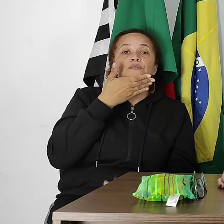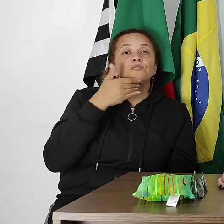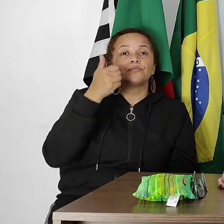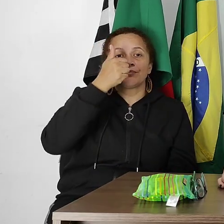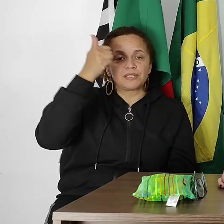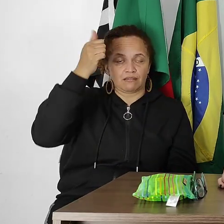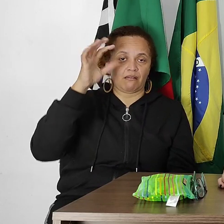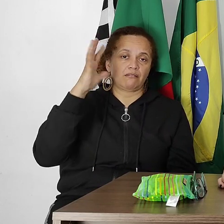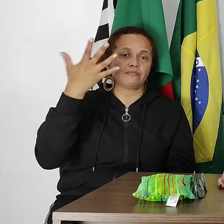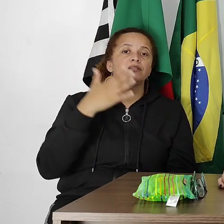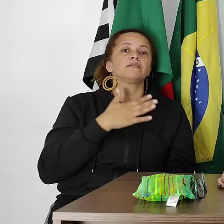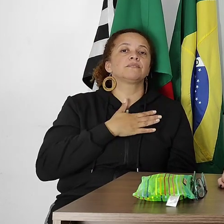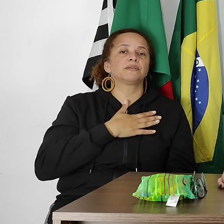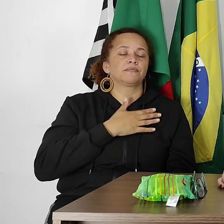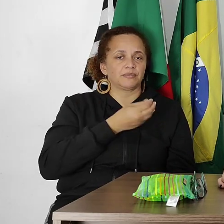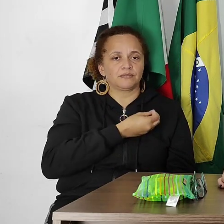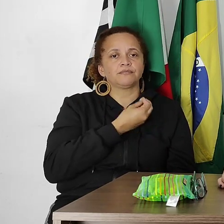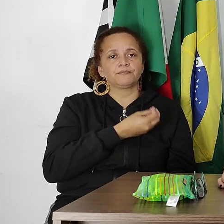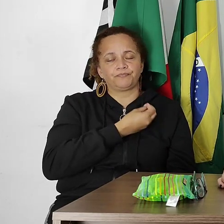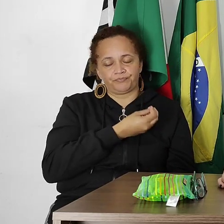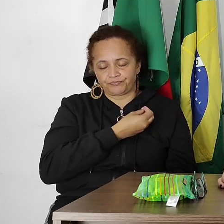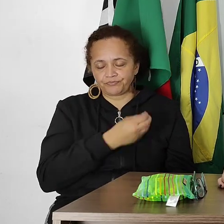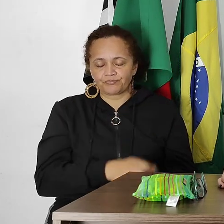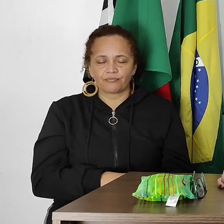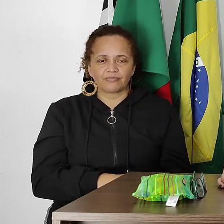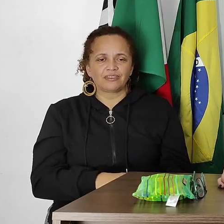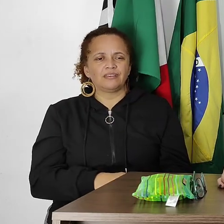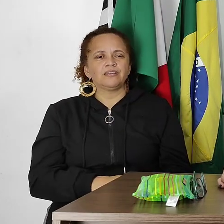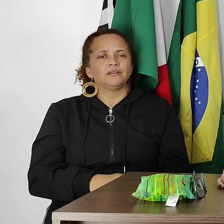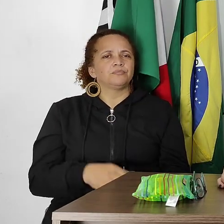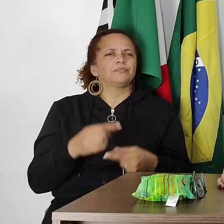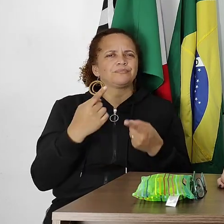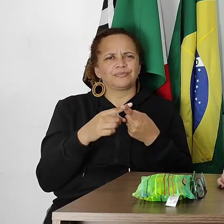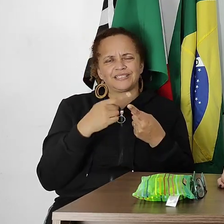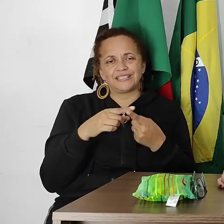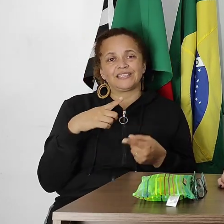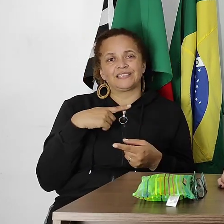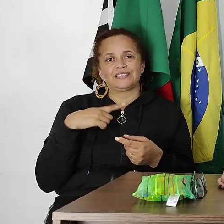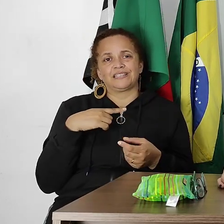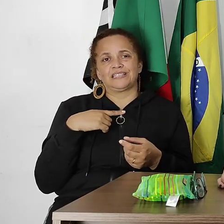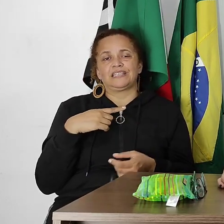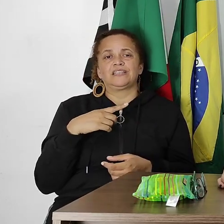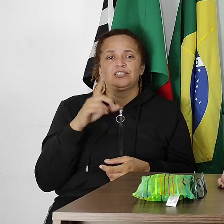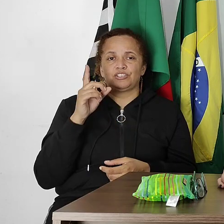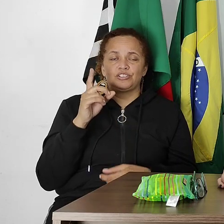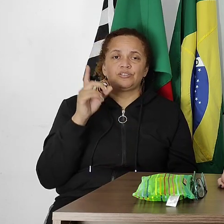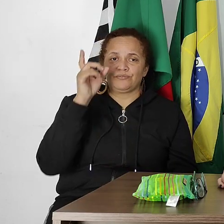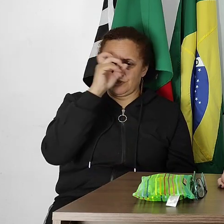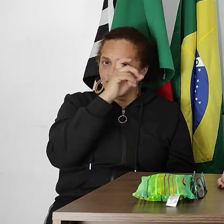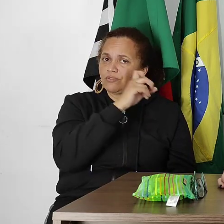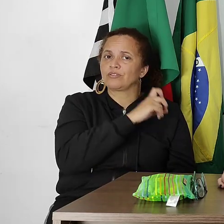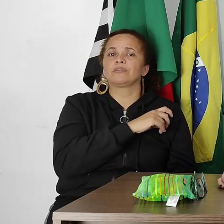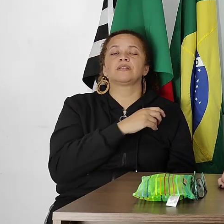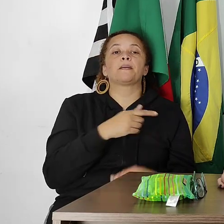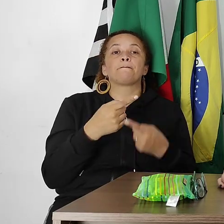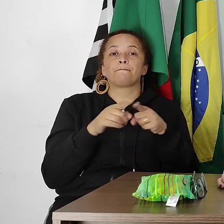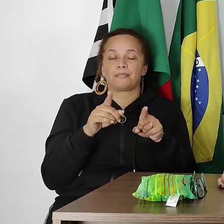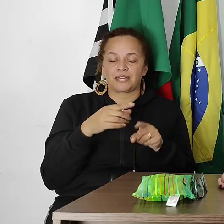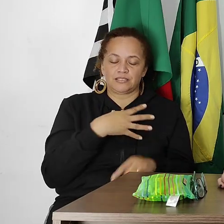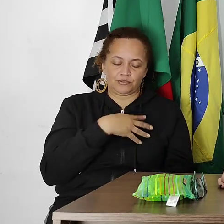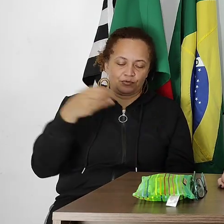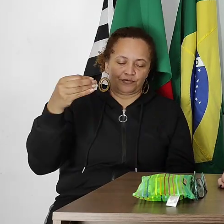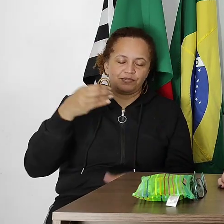na minha vida. Em meio toda, né, essa turbulência que teve. O Bruno nasceu com saúde, um menino grande,